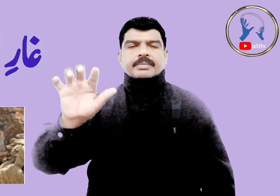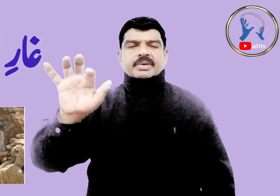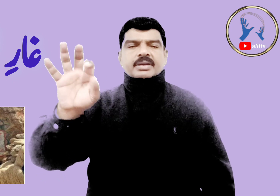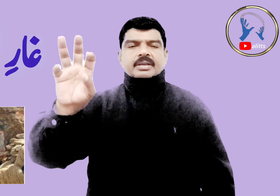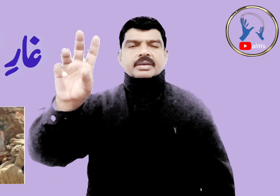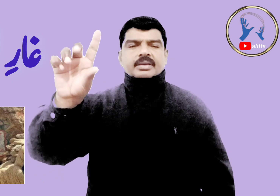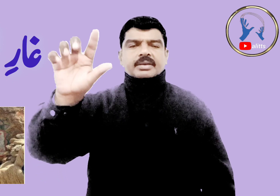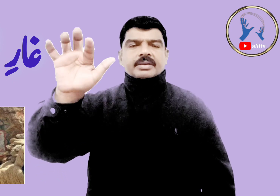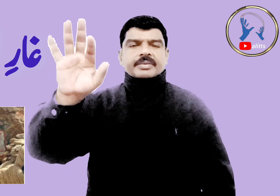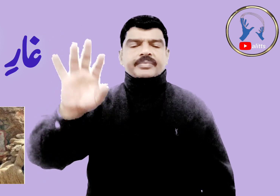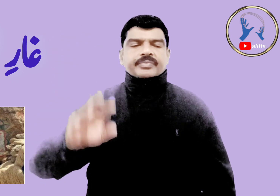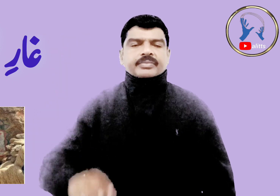मकड़ी।